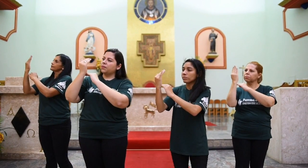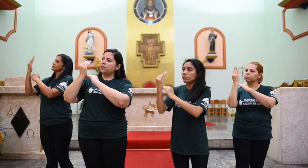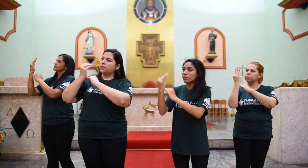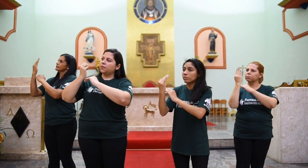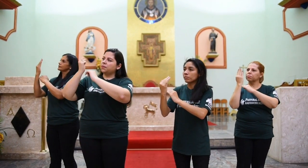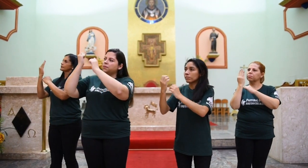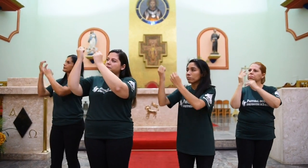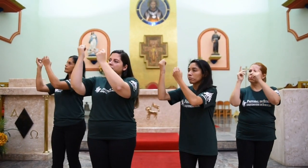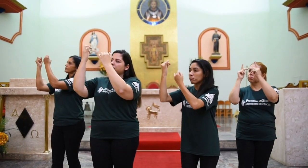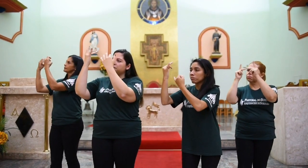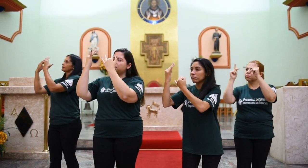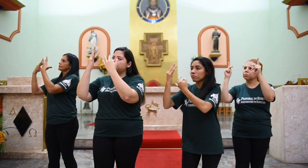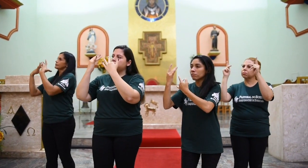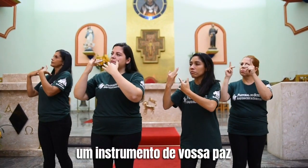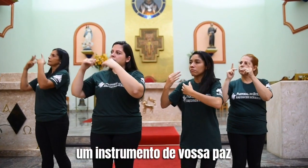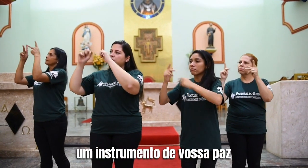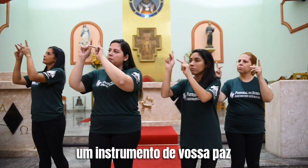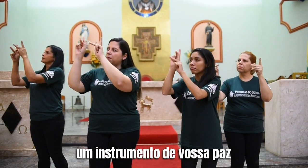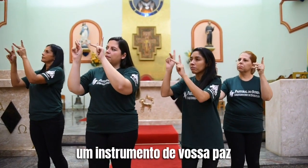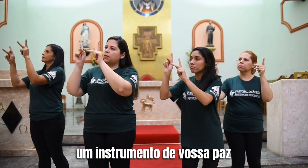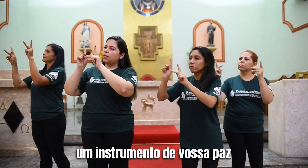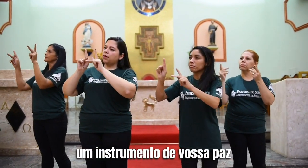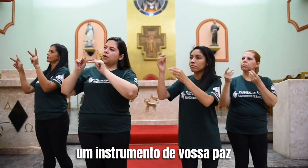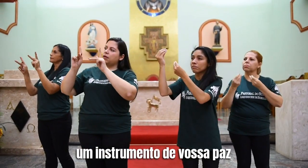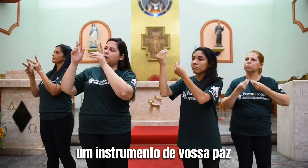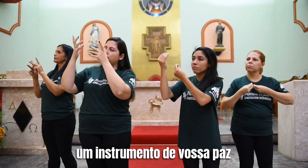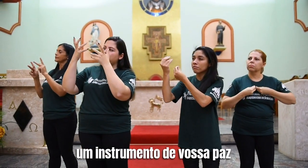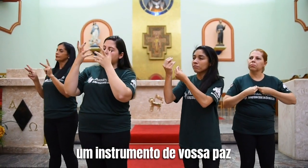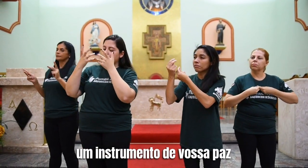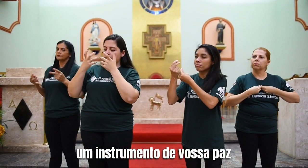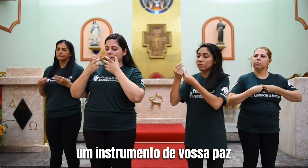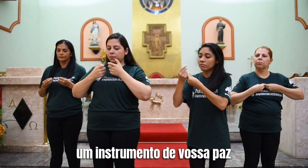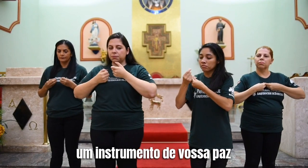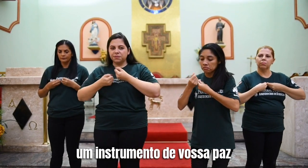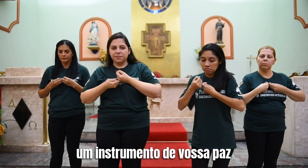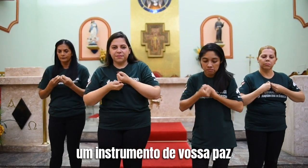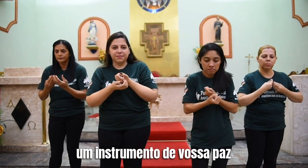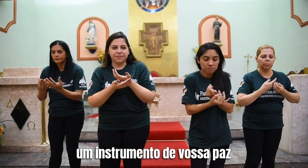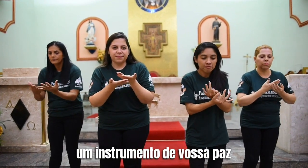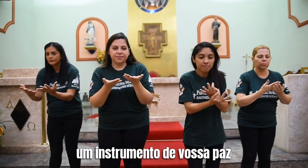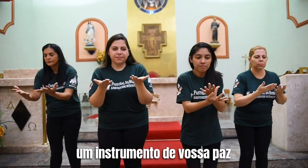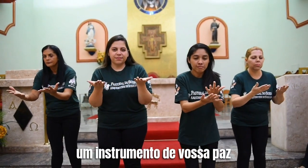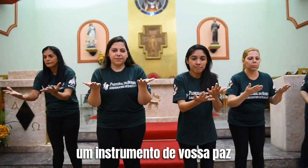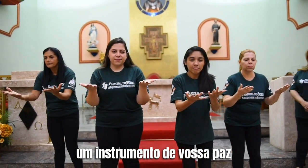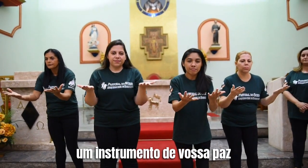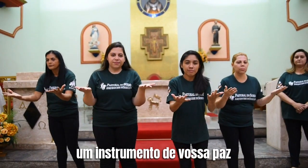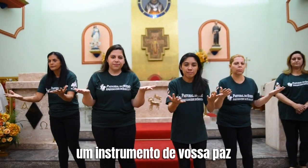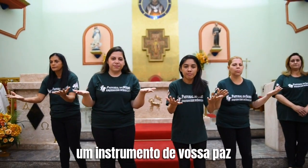Fazei de mim um instrumento de vossa paz.